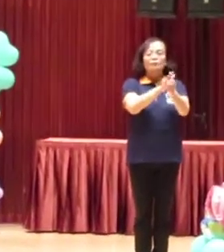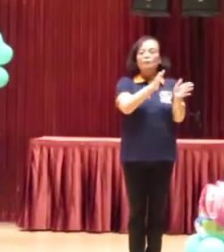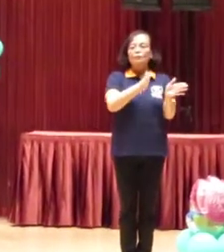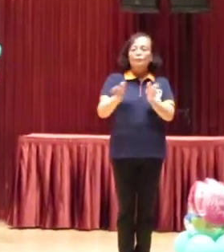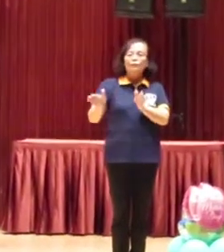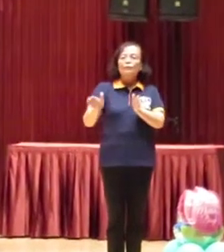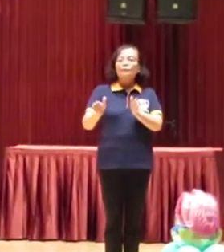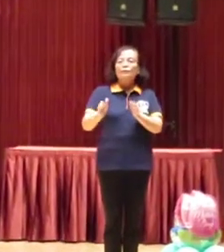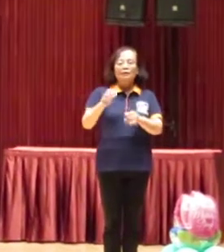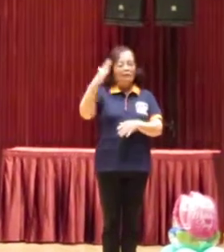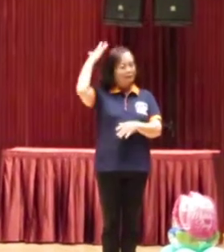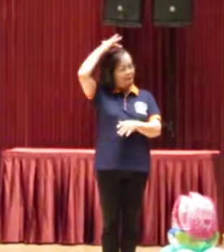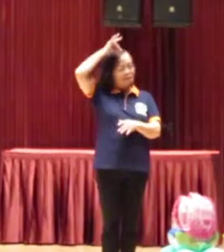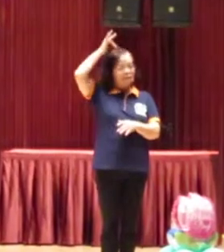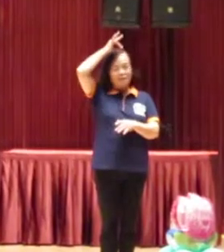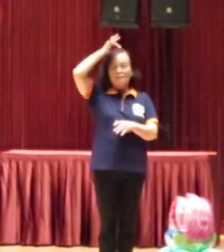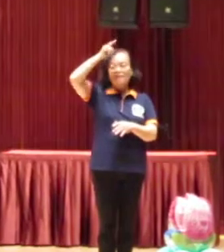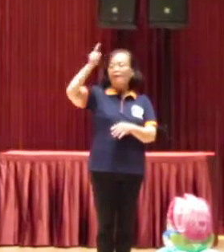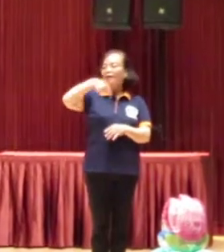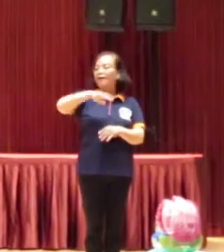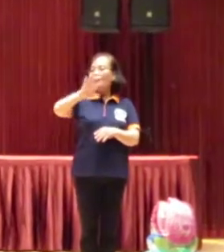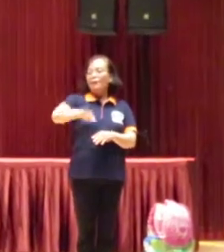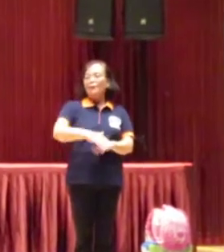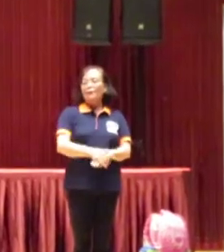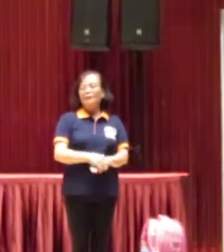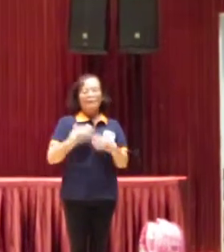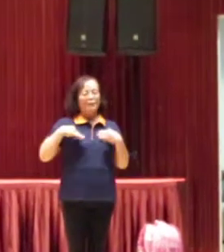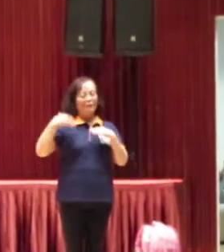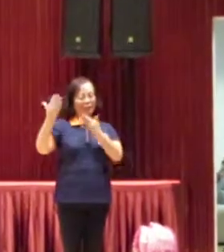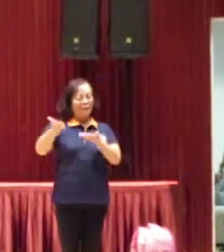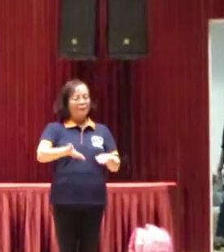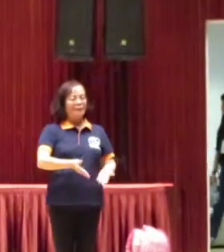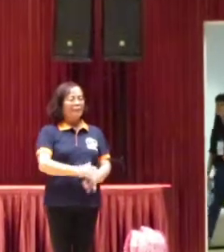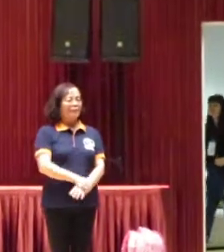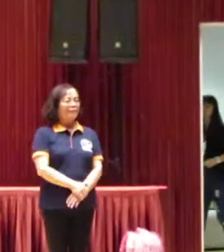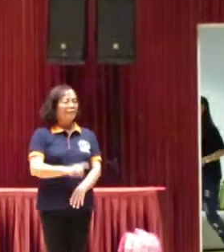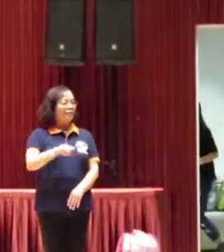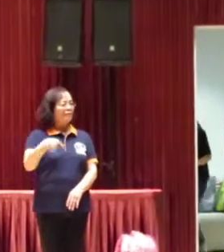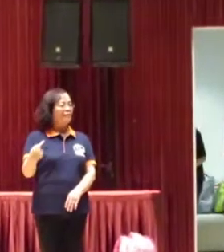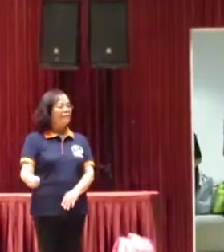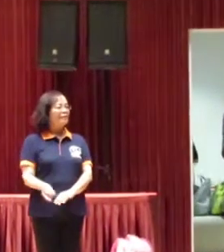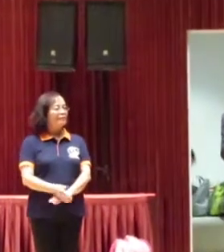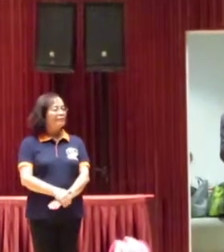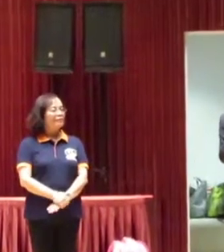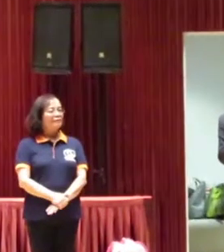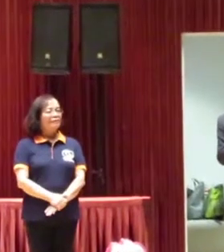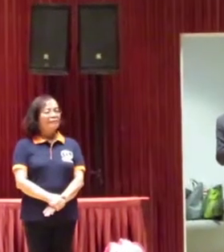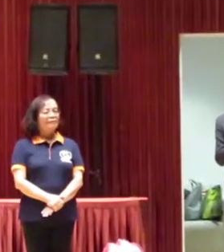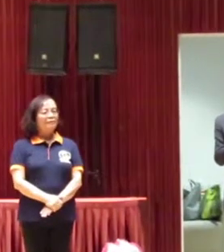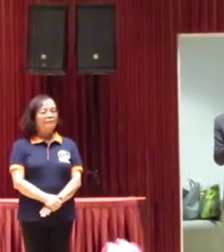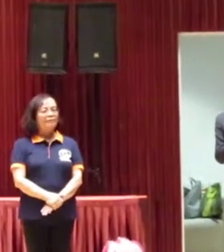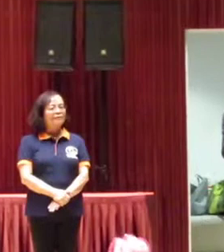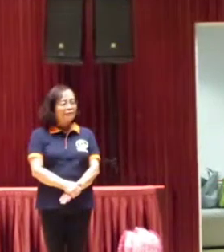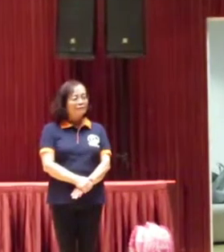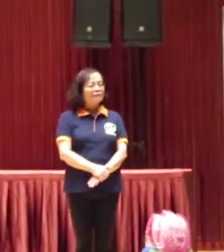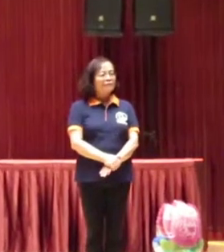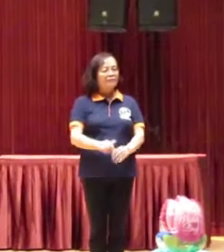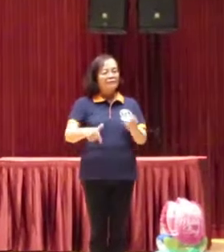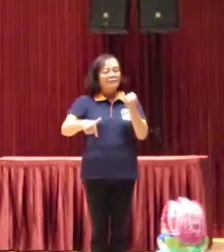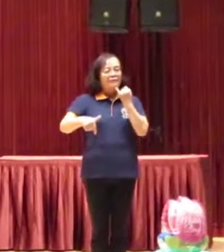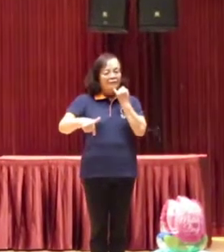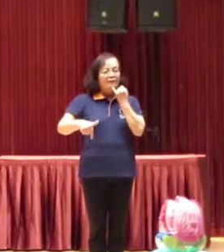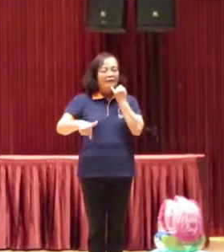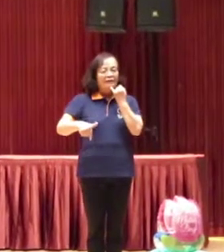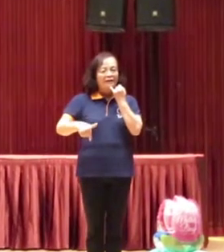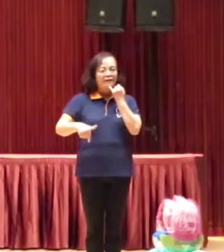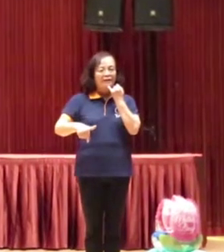在我们的现场，来点热情的掌声欢迎。你好。另外还包括了我们何新纯办公室我们的主